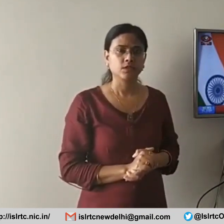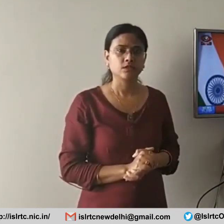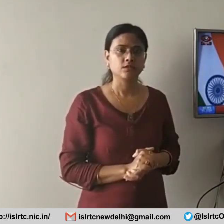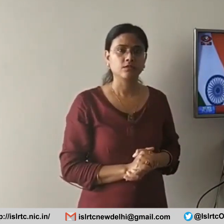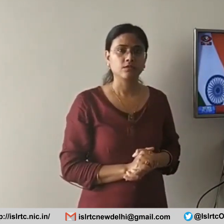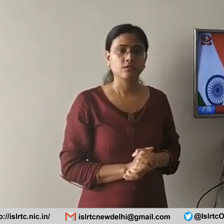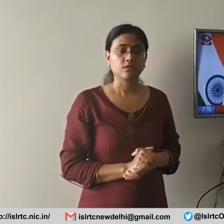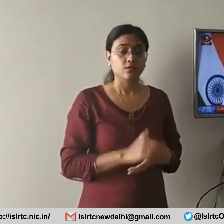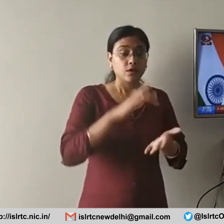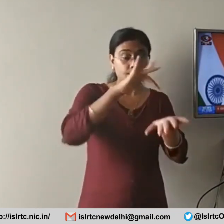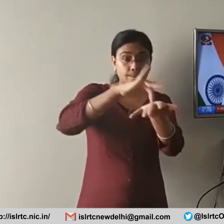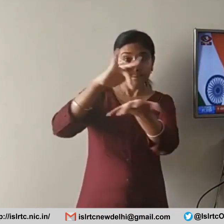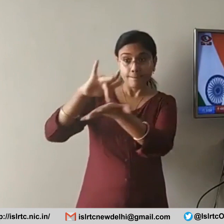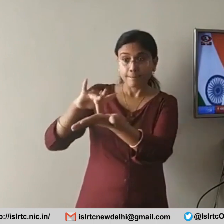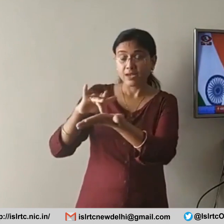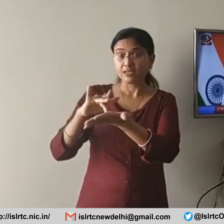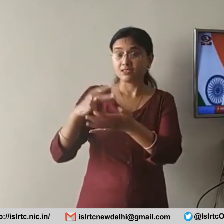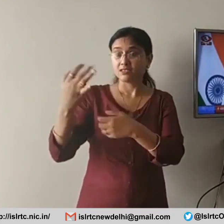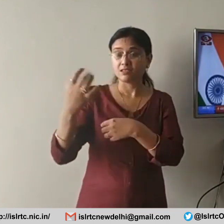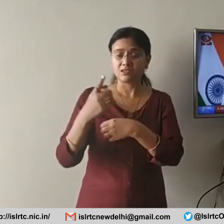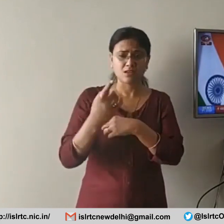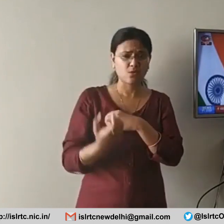नए हॉटस्पॉट्स का बनना